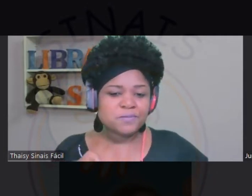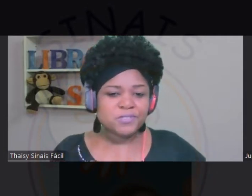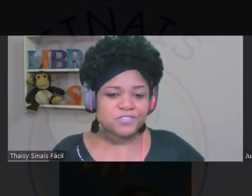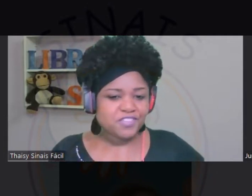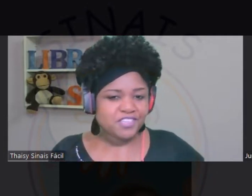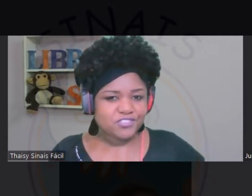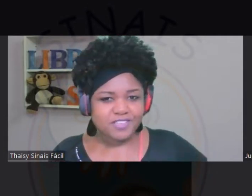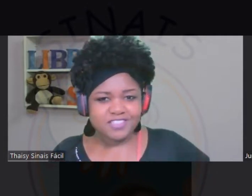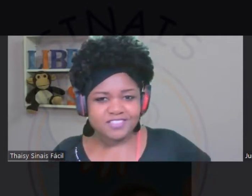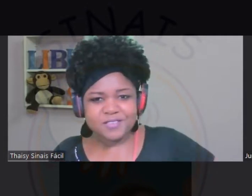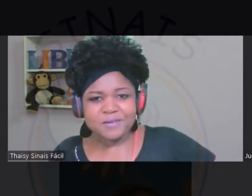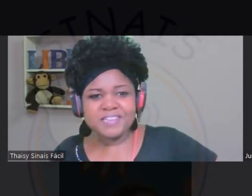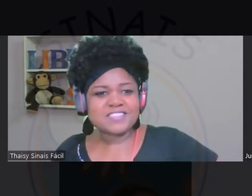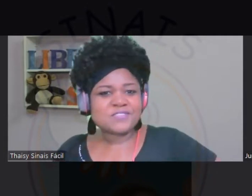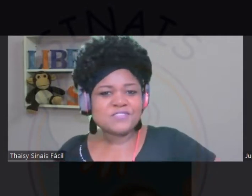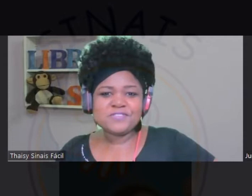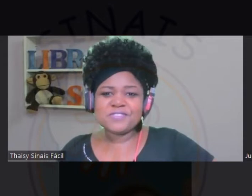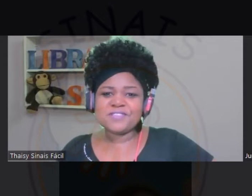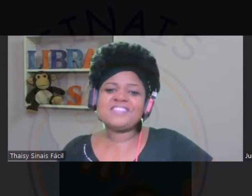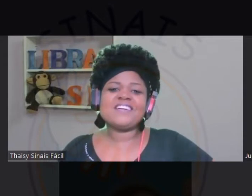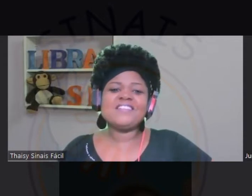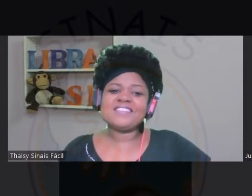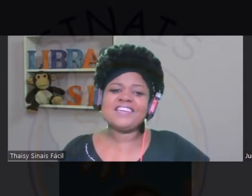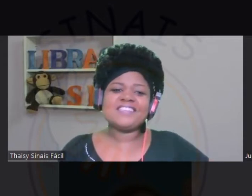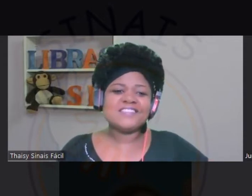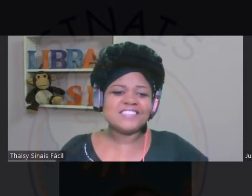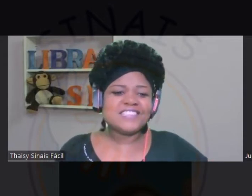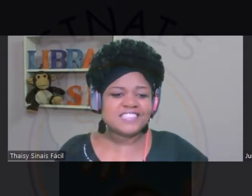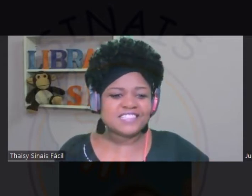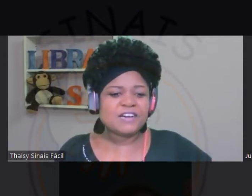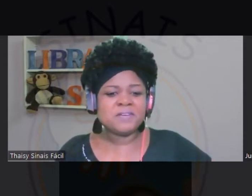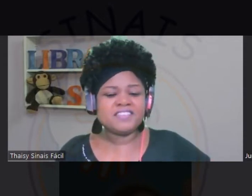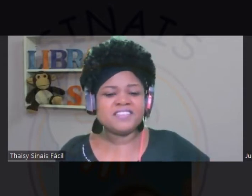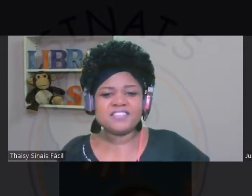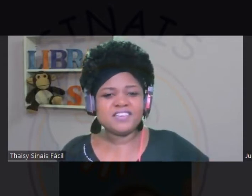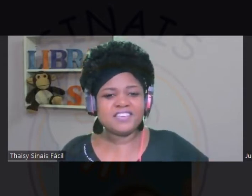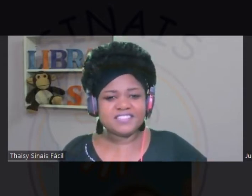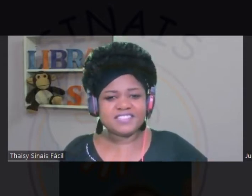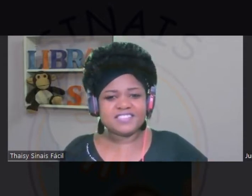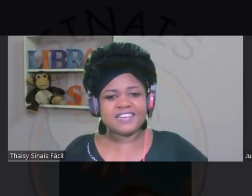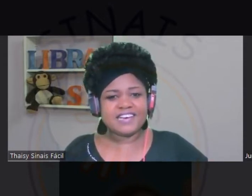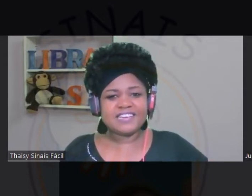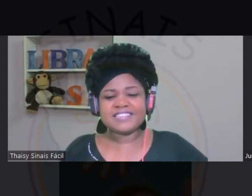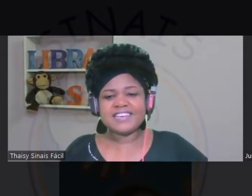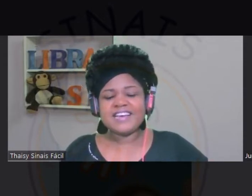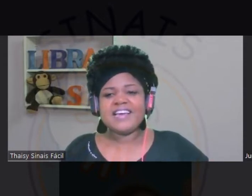muito vídeo falando sobre essas confusões que acontecem quando a gente está aprendendo língua de sinais.